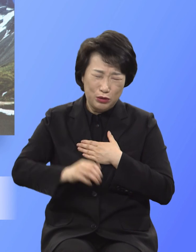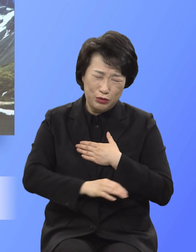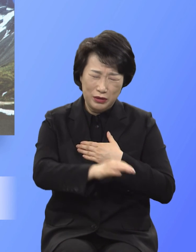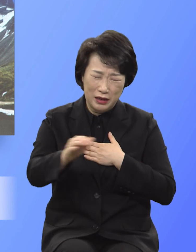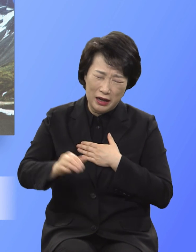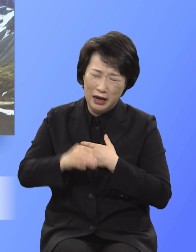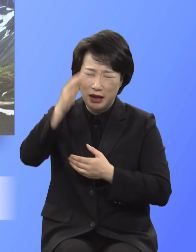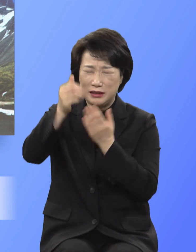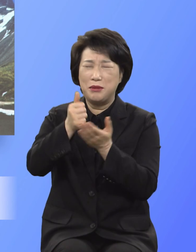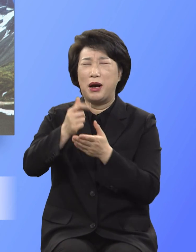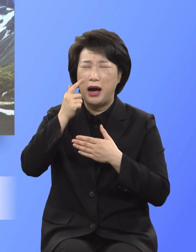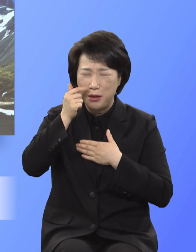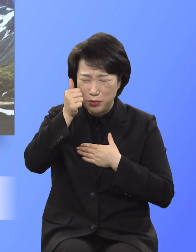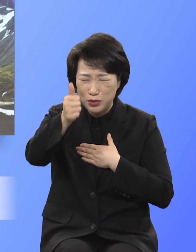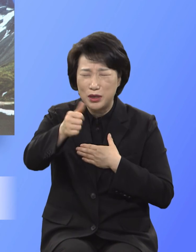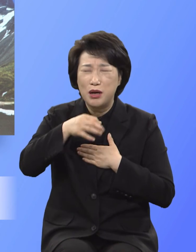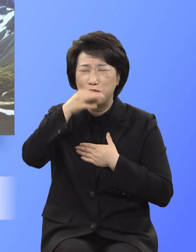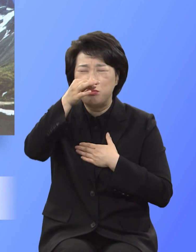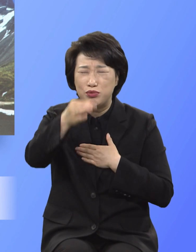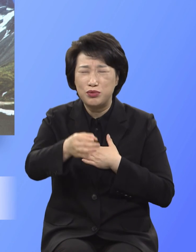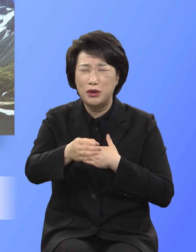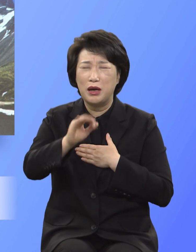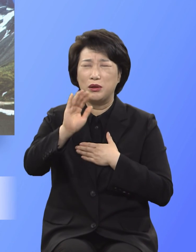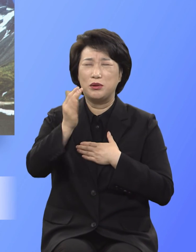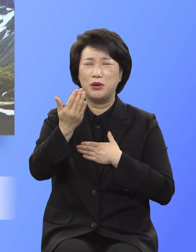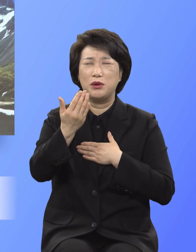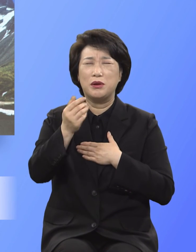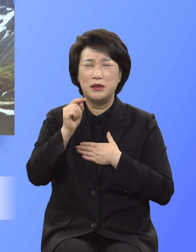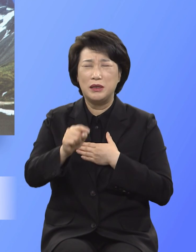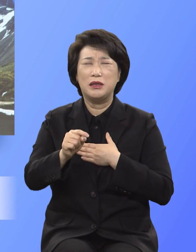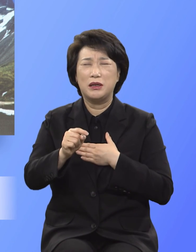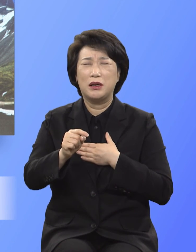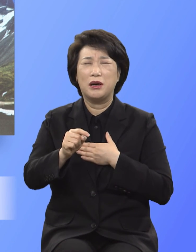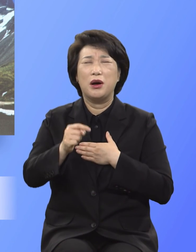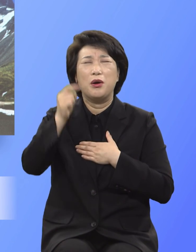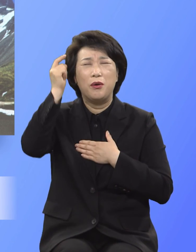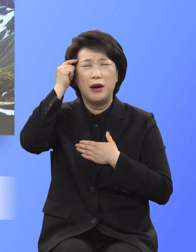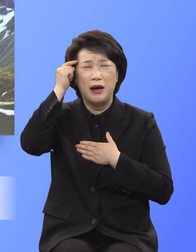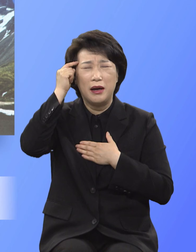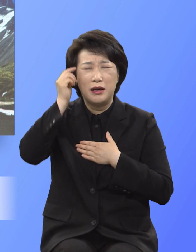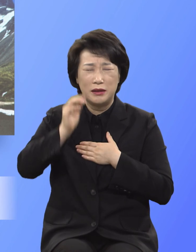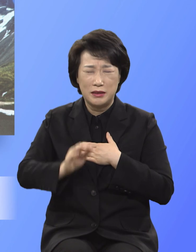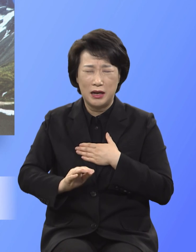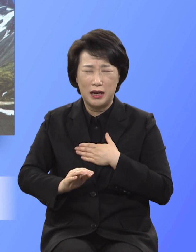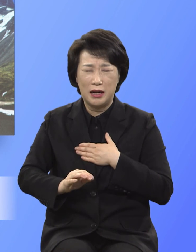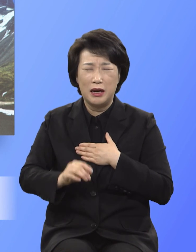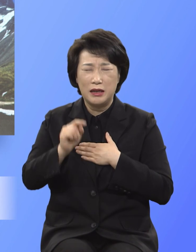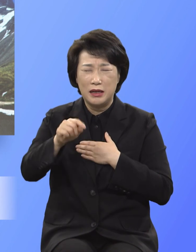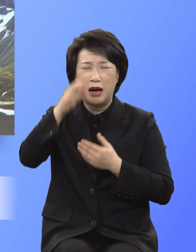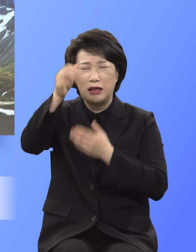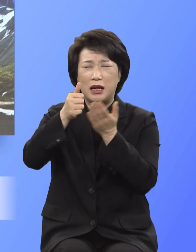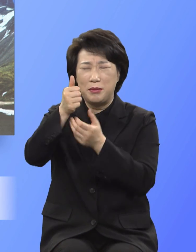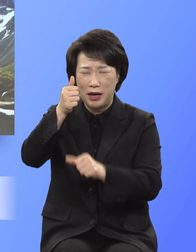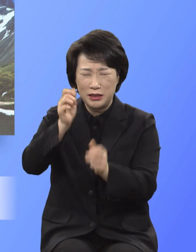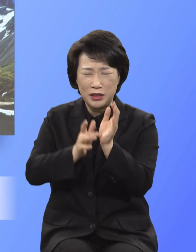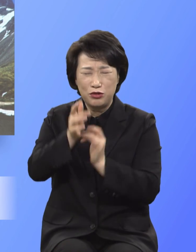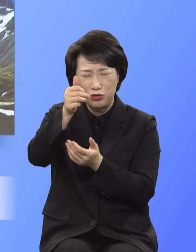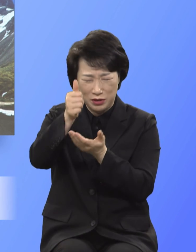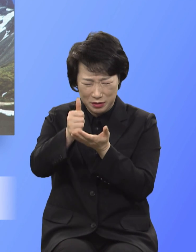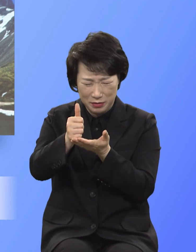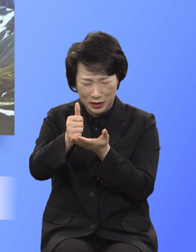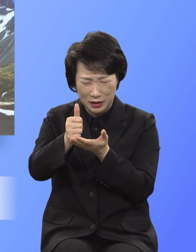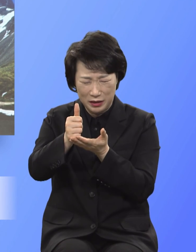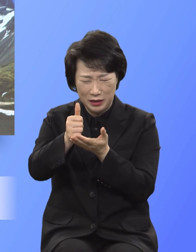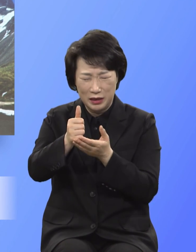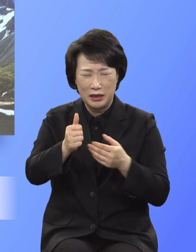우리가 하나님을 아버지라 부르게 될 수 있는 조건이 그 아들